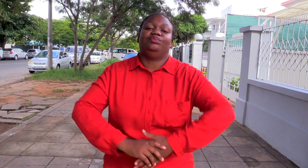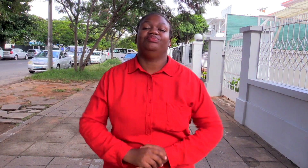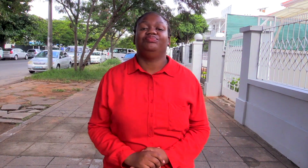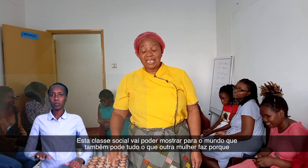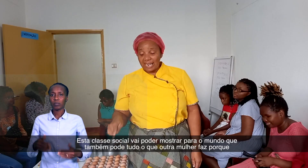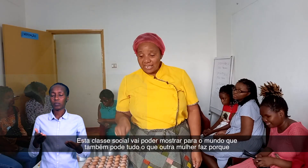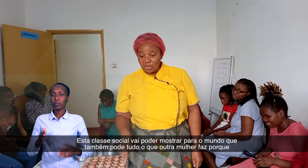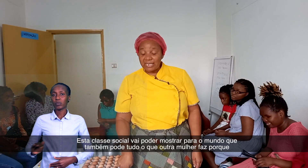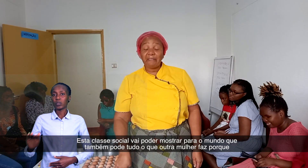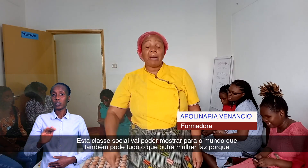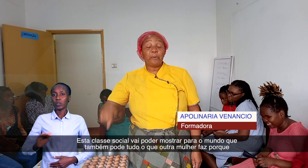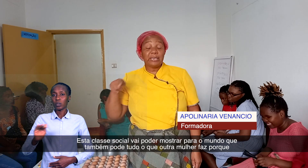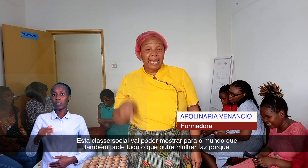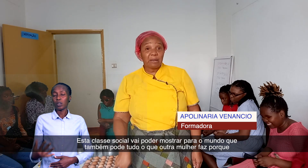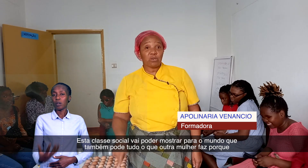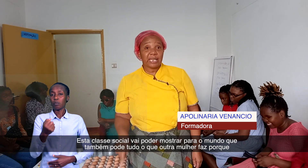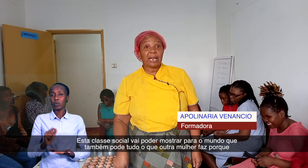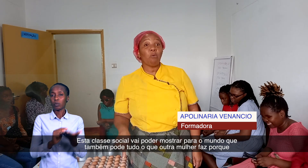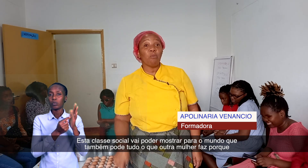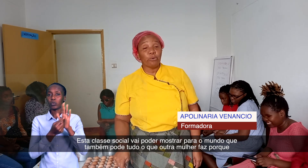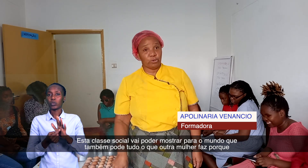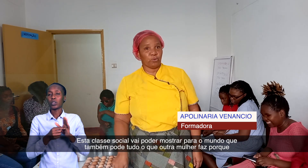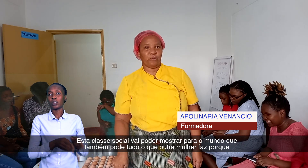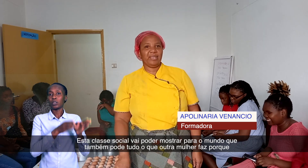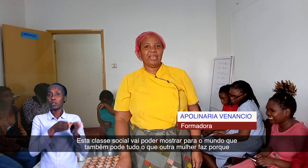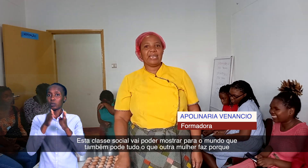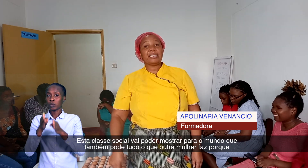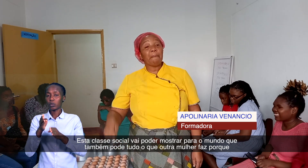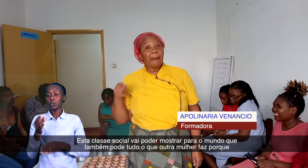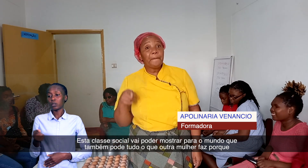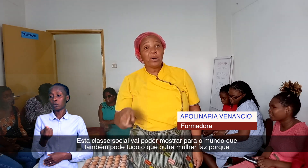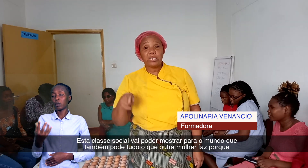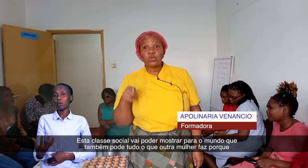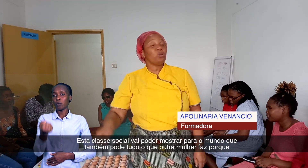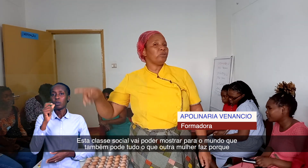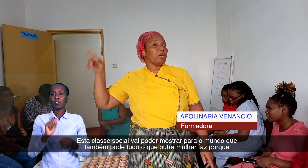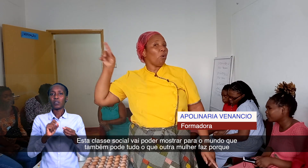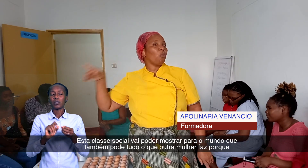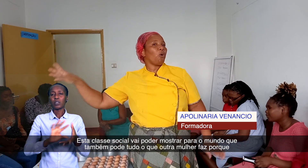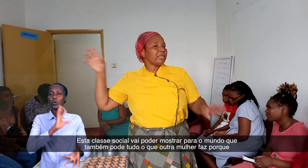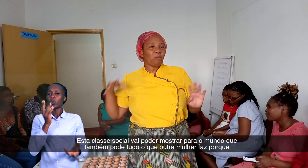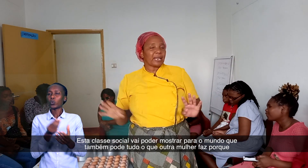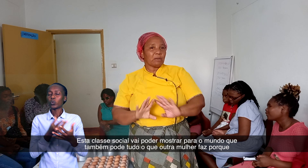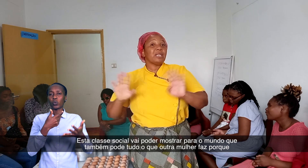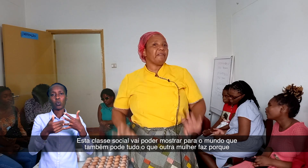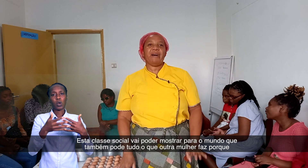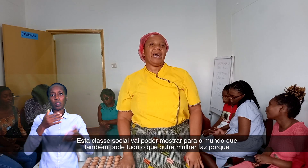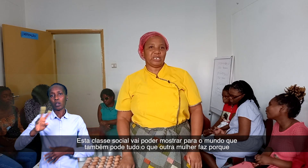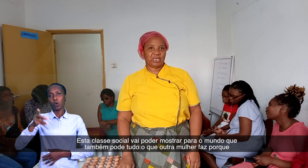Essa classe social vai poder mostrar ao mundo que também pode tudo que o outro ou qualquer mulher faz.